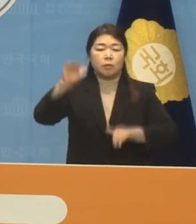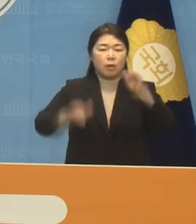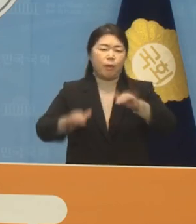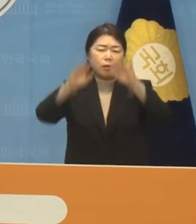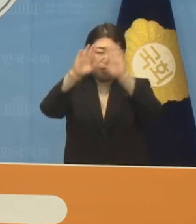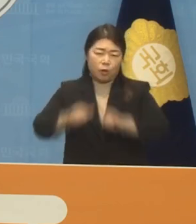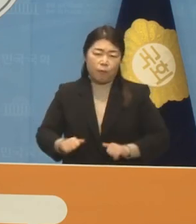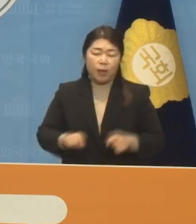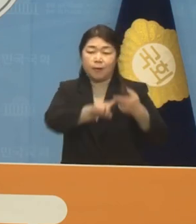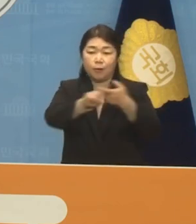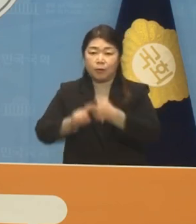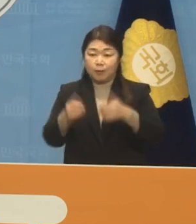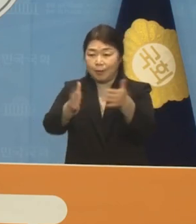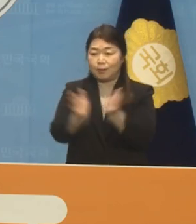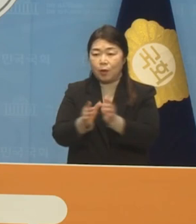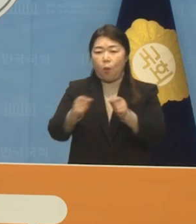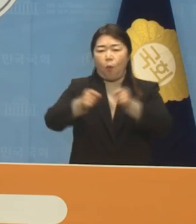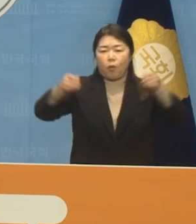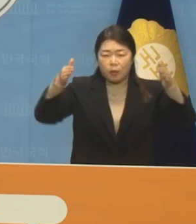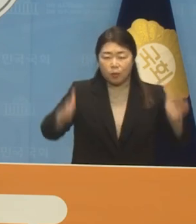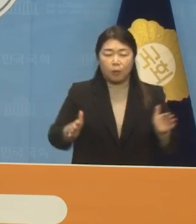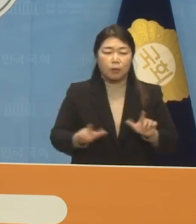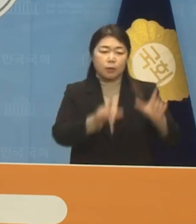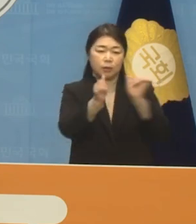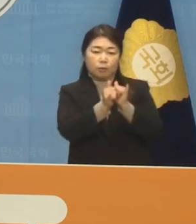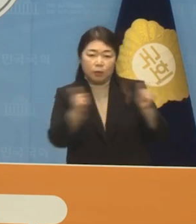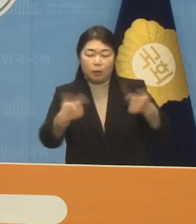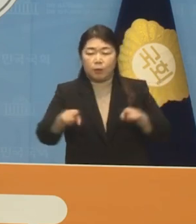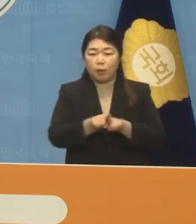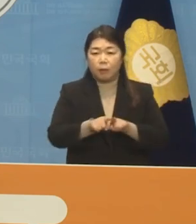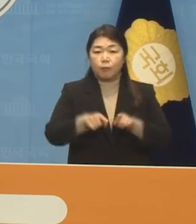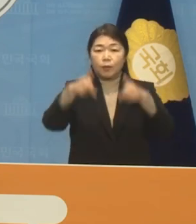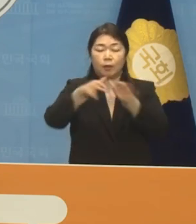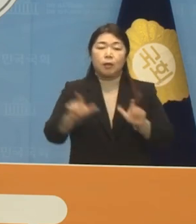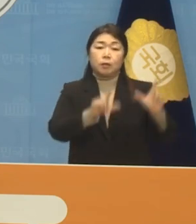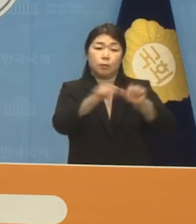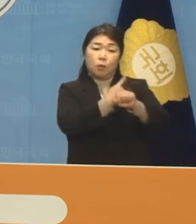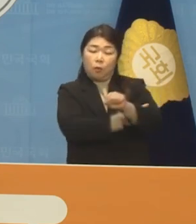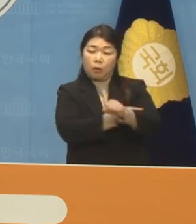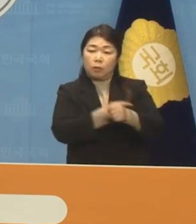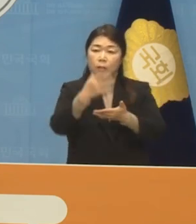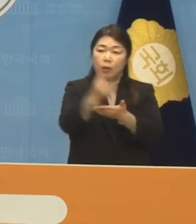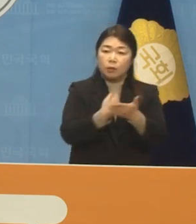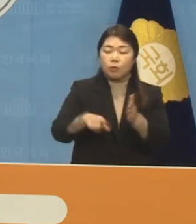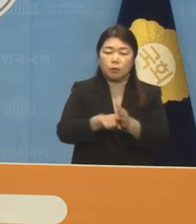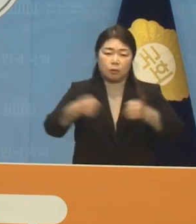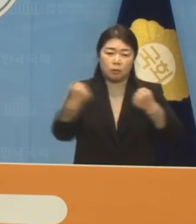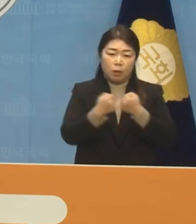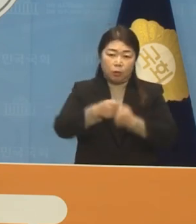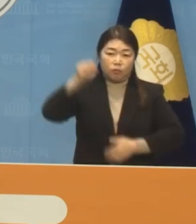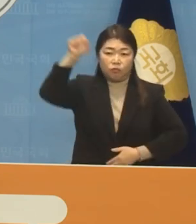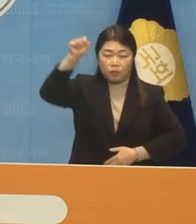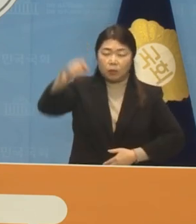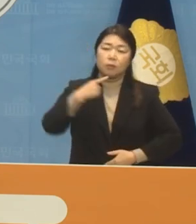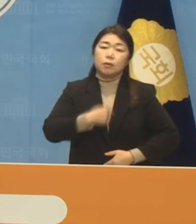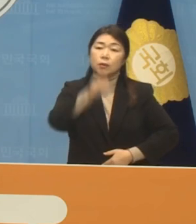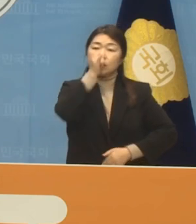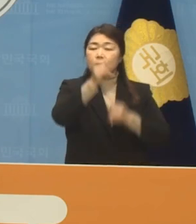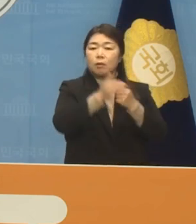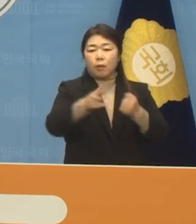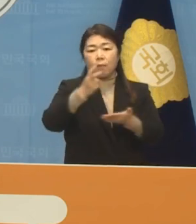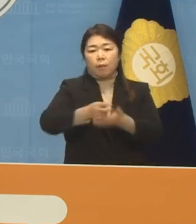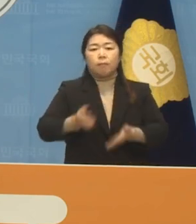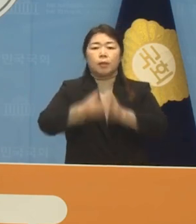전국장애인차별철폐연대라는 단체가 오랜 기간 장애인의 시민권을 위해서 싸우고 투쟁했기 때문에